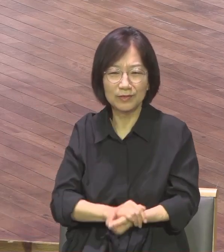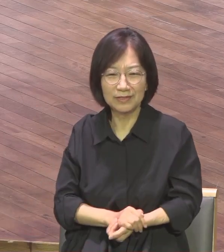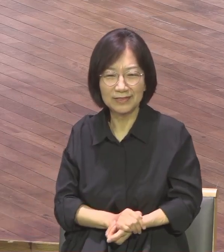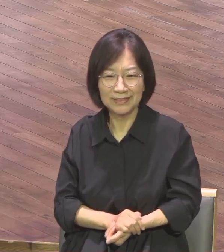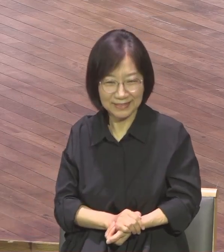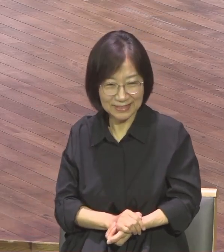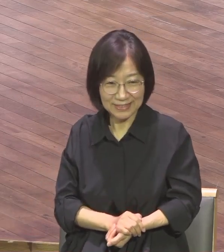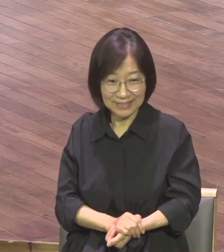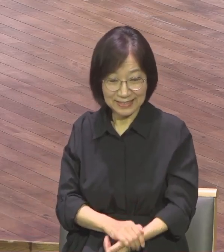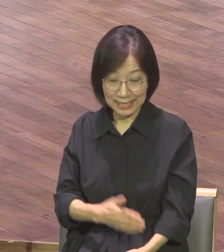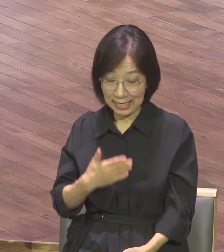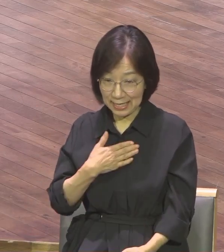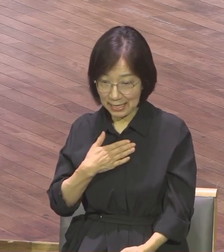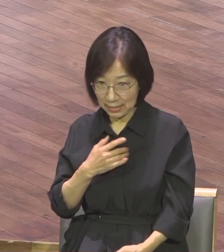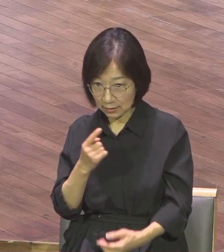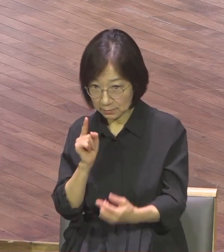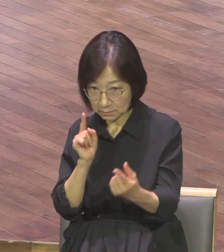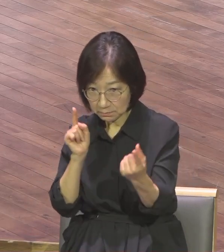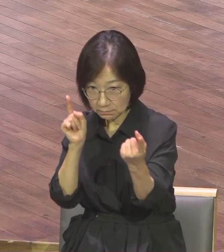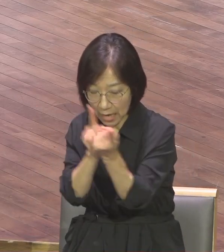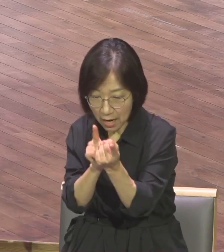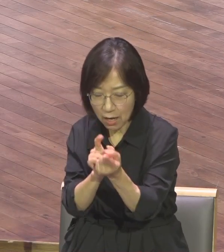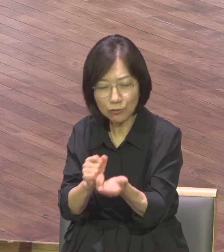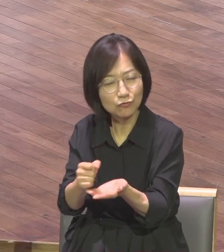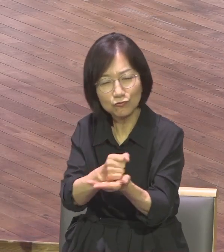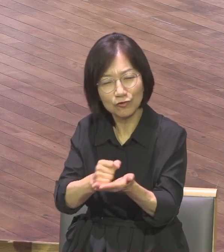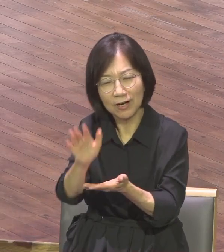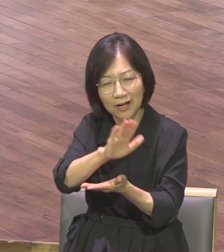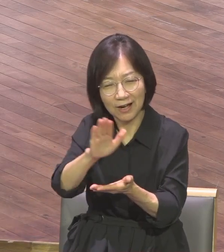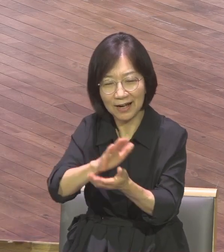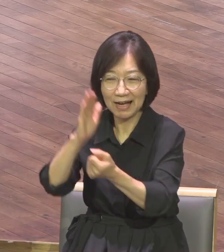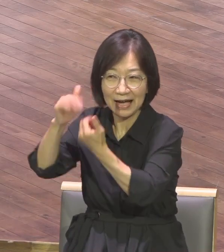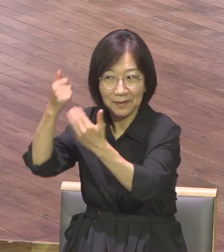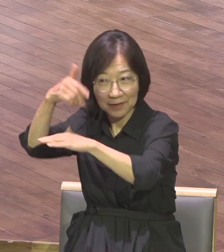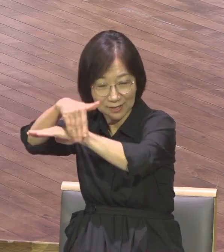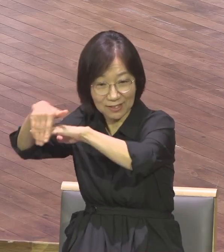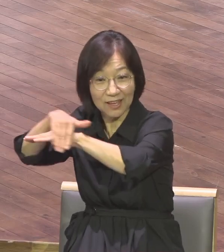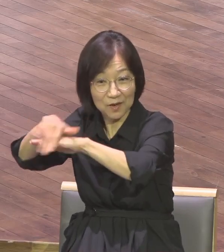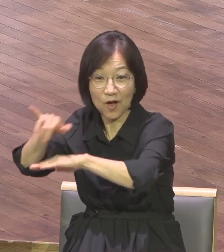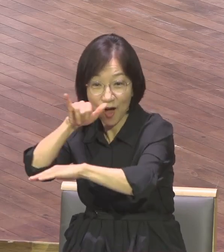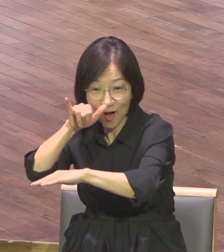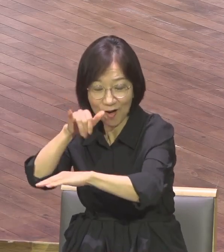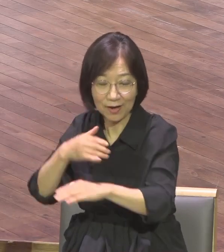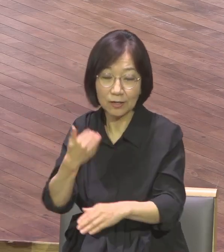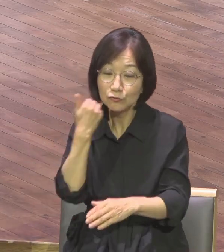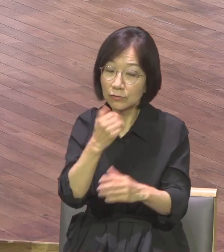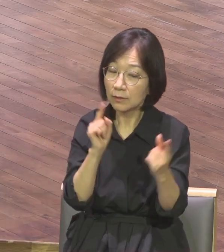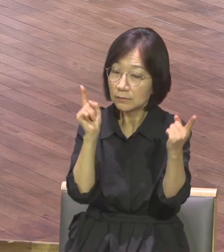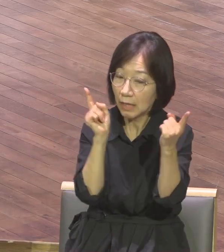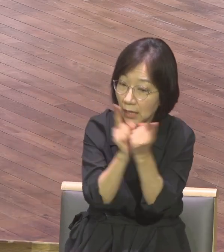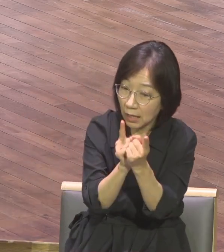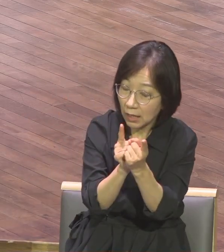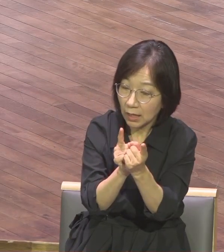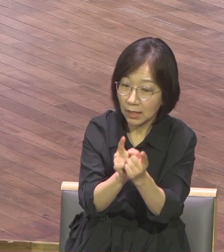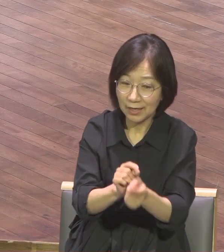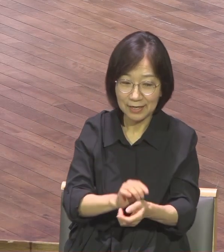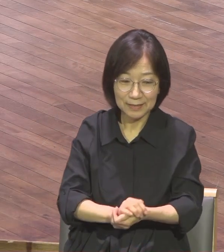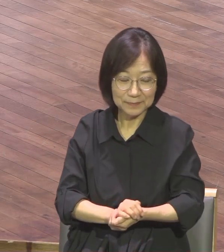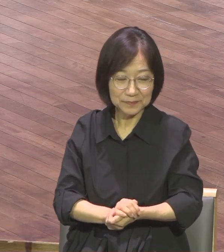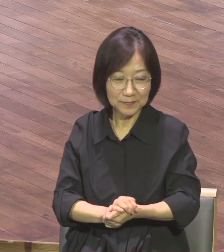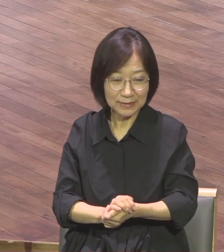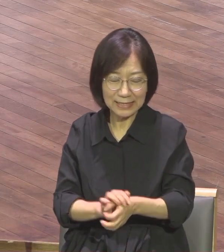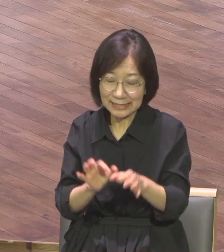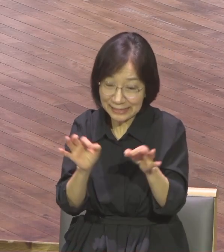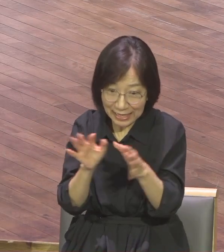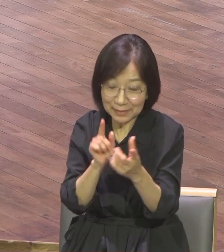응? 만나는 게 우연이 아니야. 우연, 전부 하나님 계획이 있어. 아멘. 그래서 잠깐 만나더라도, 버스